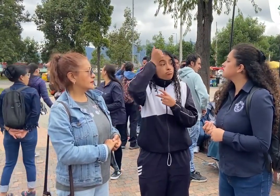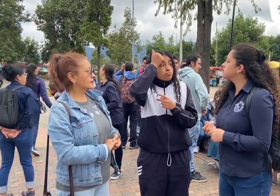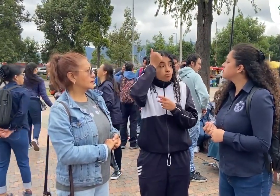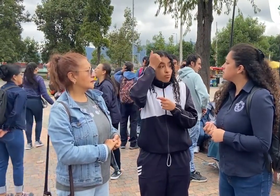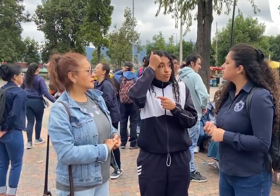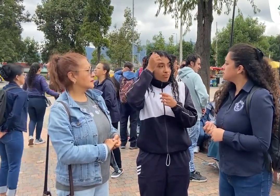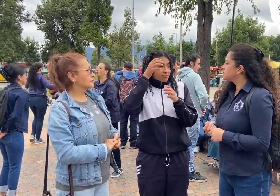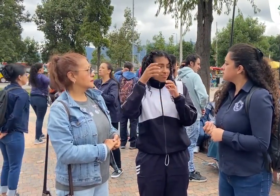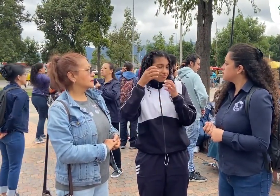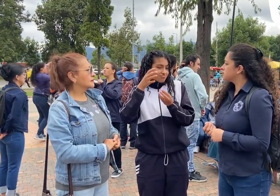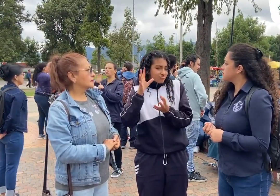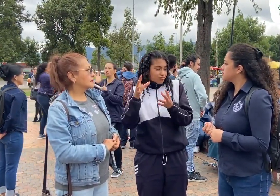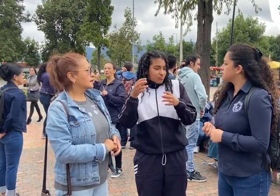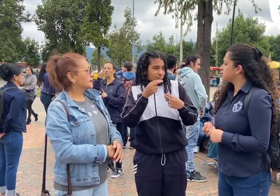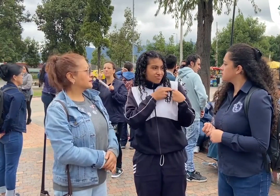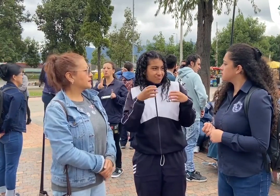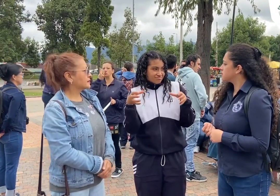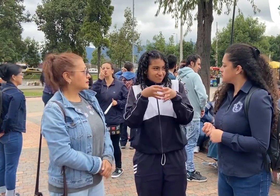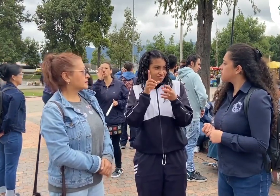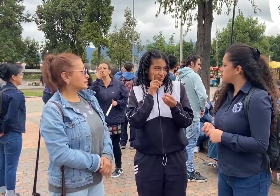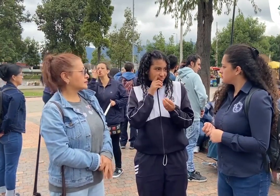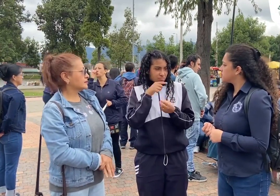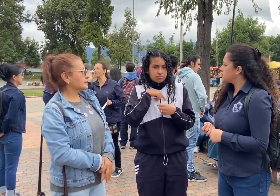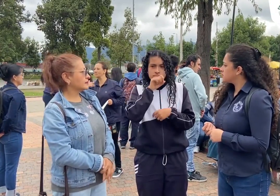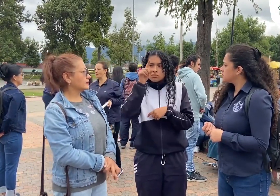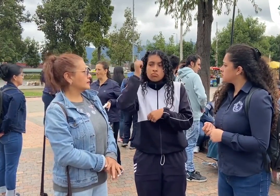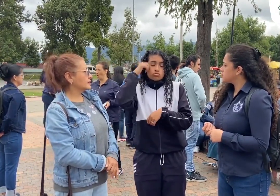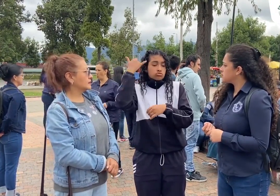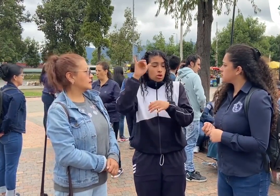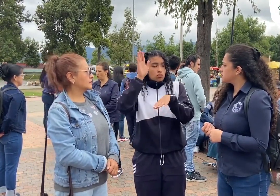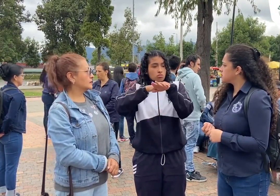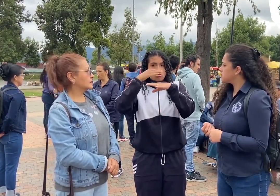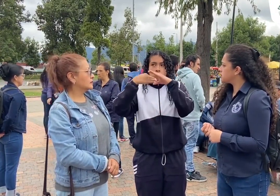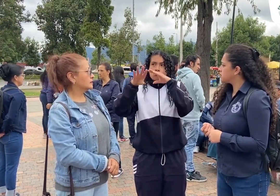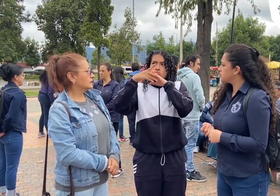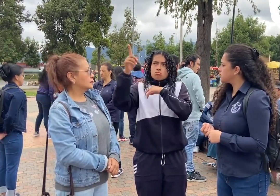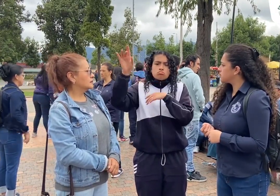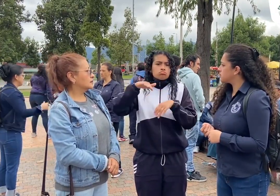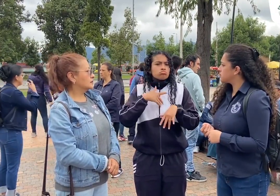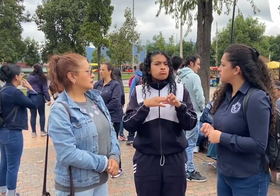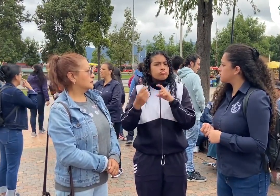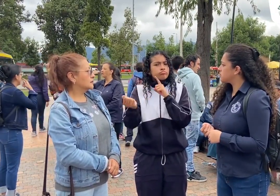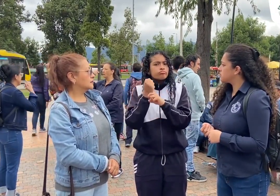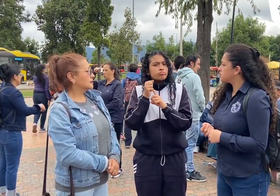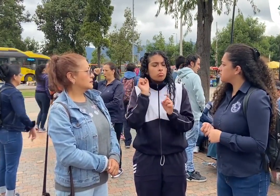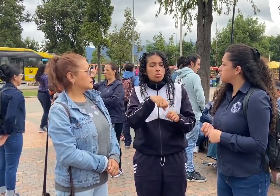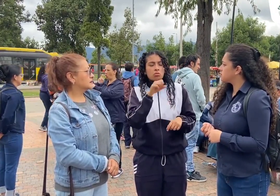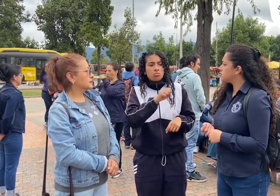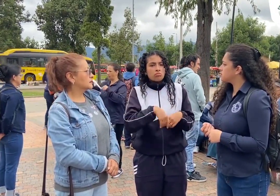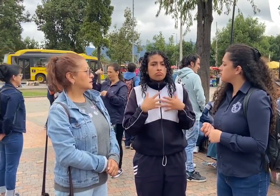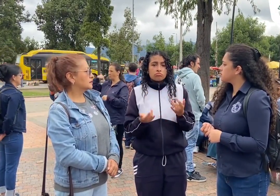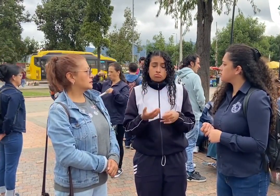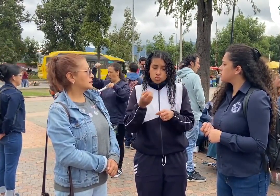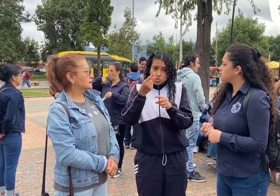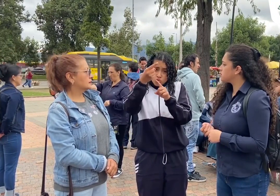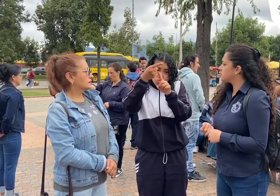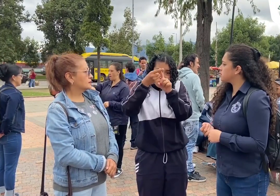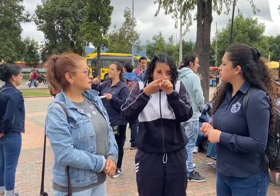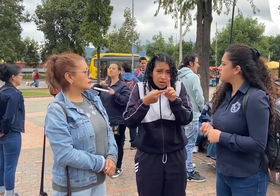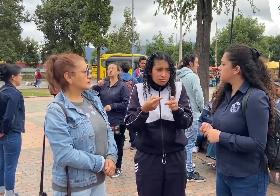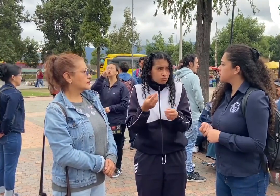profesora, escribo, también nos dicen los directores de